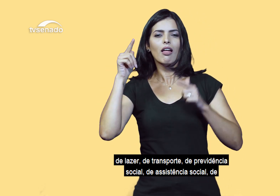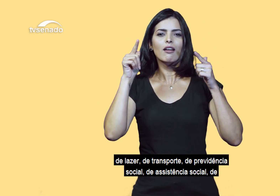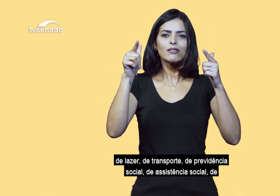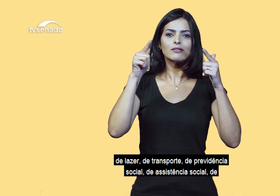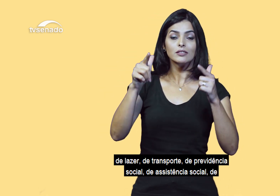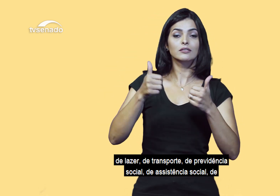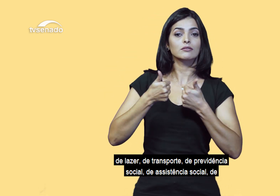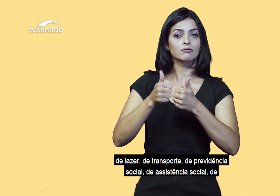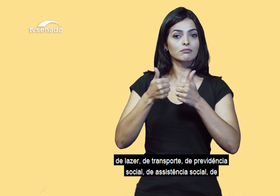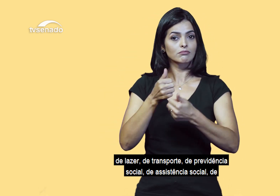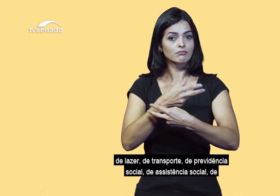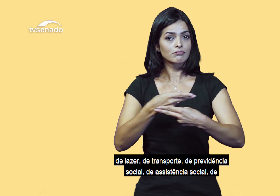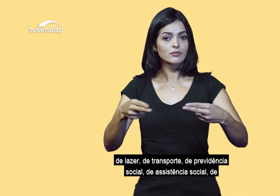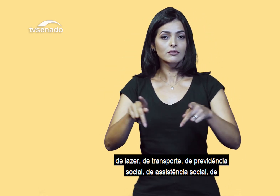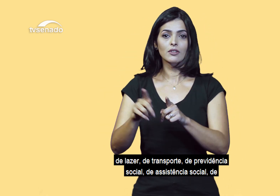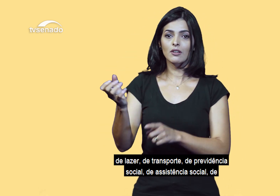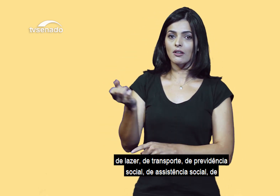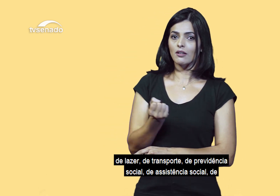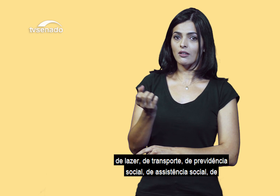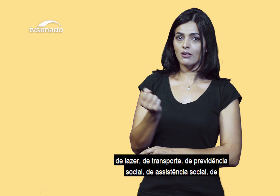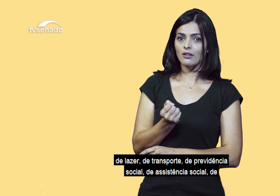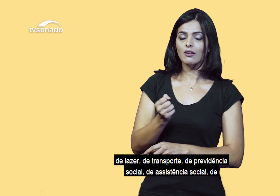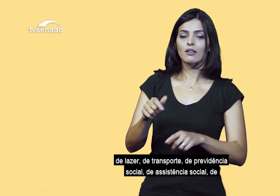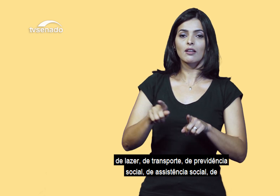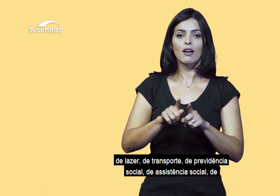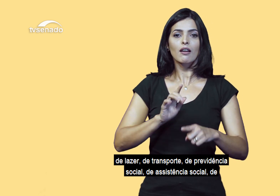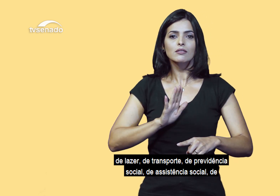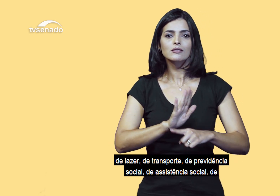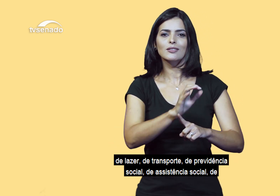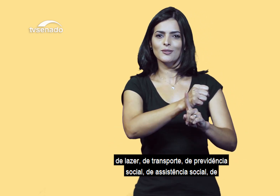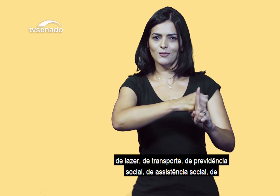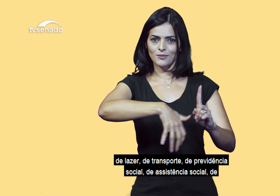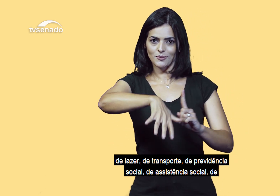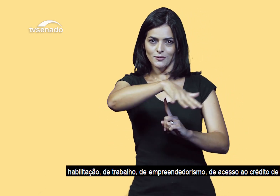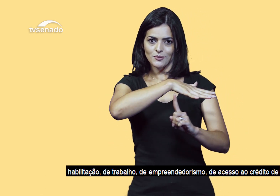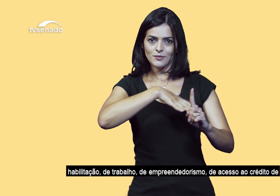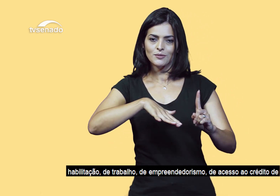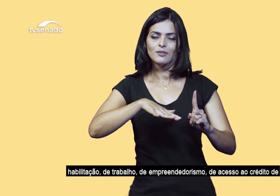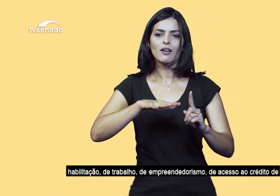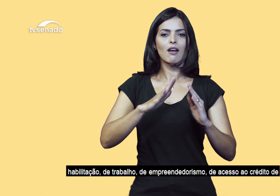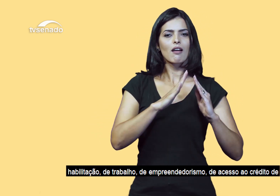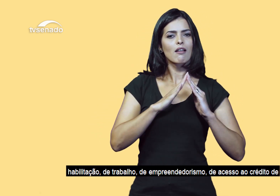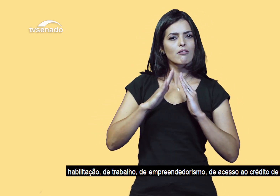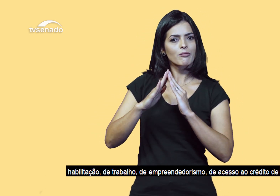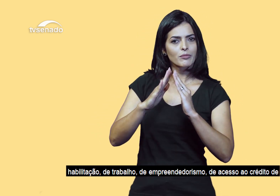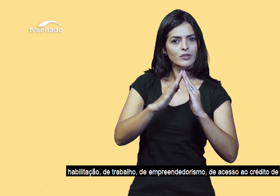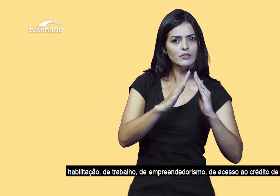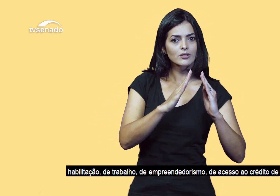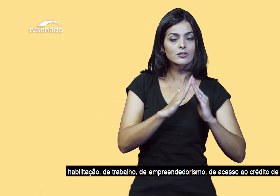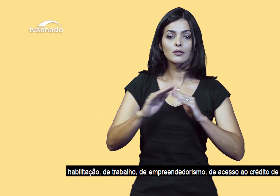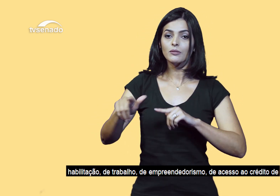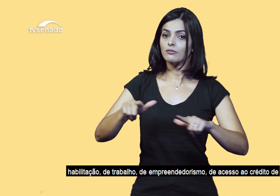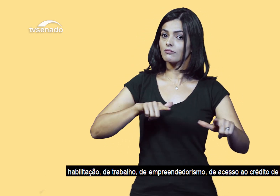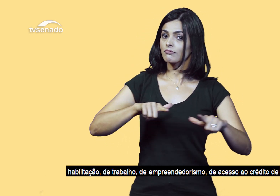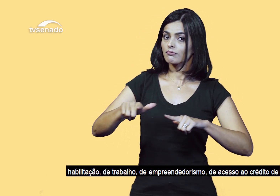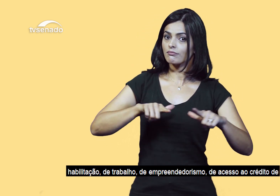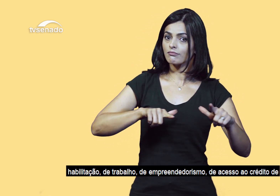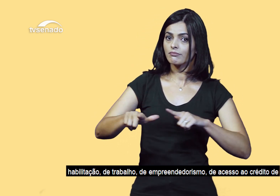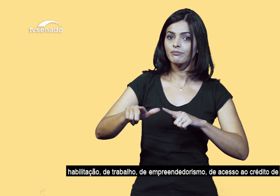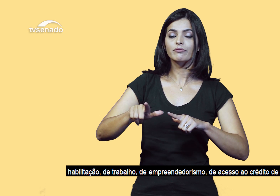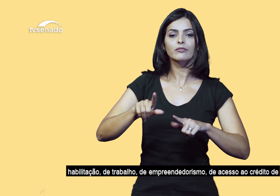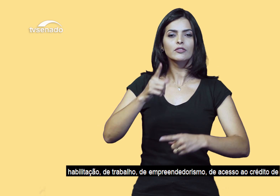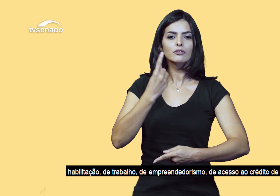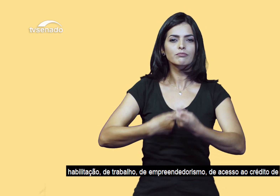transporte, de previdência social, de assistência social, de habitação, de trabalho, de